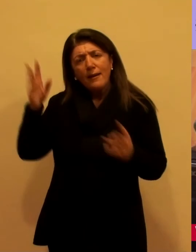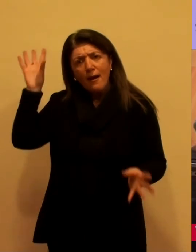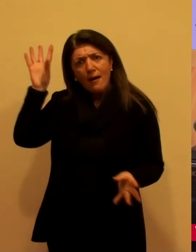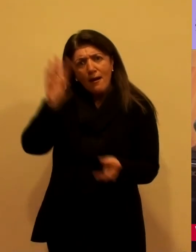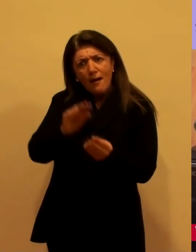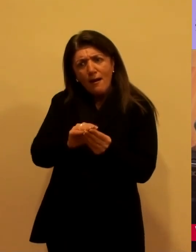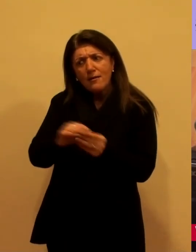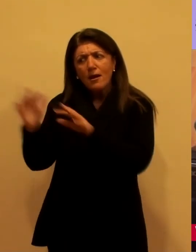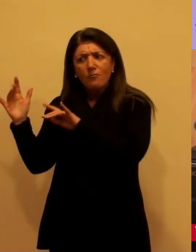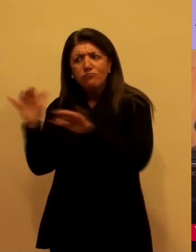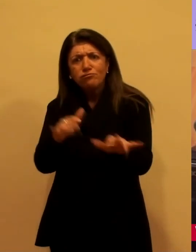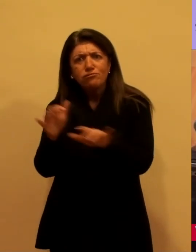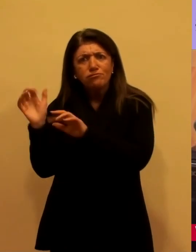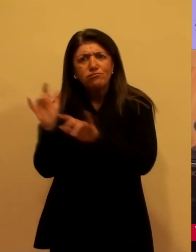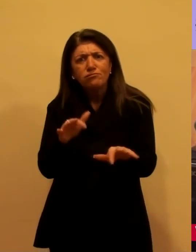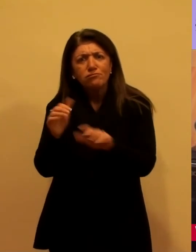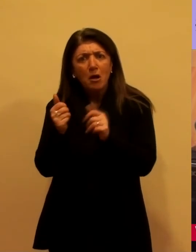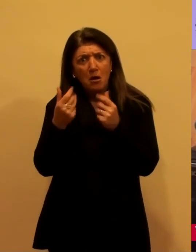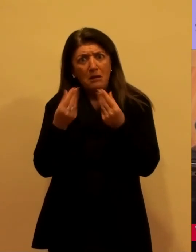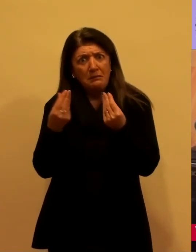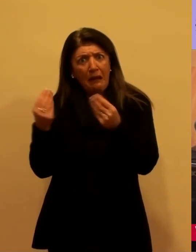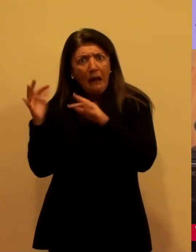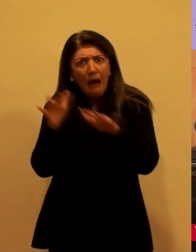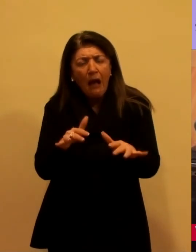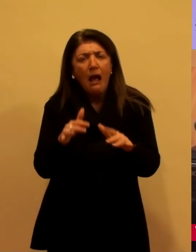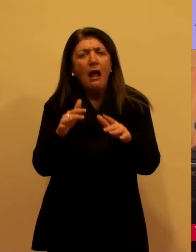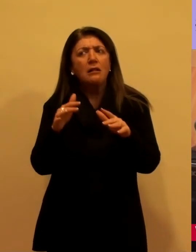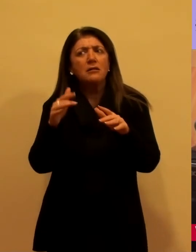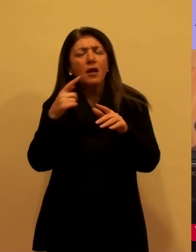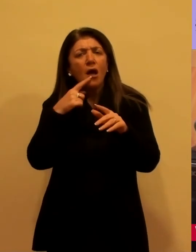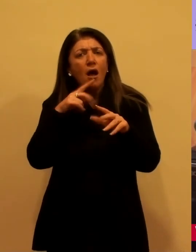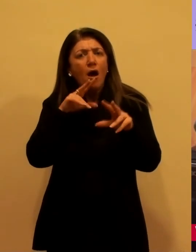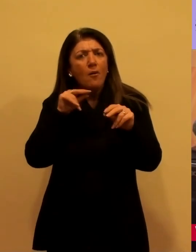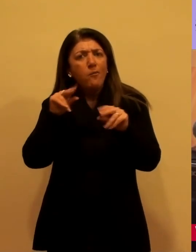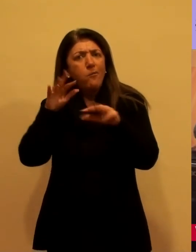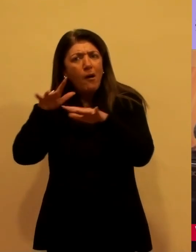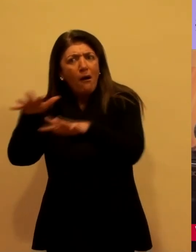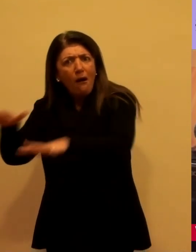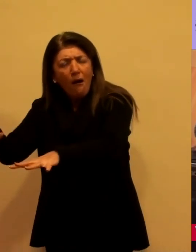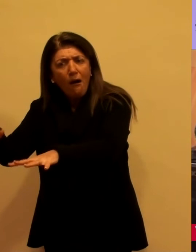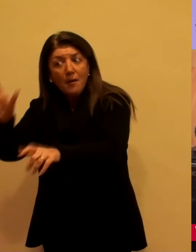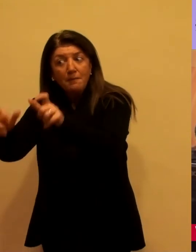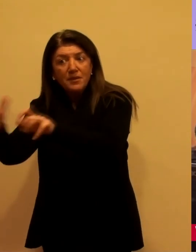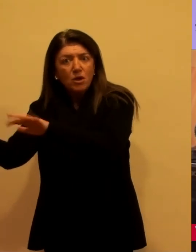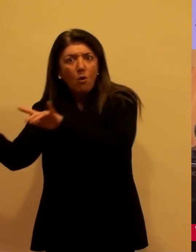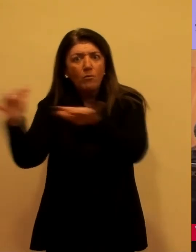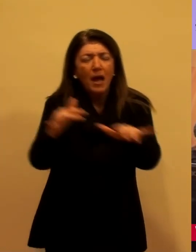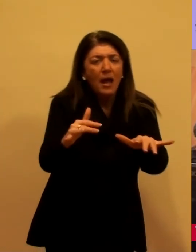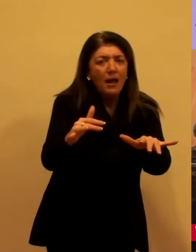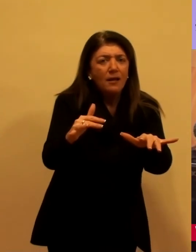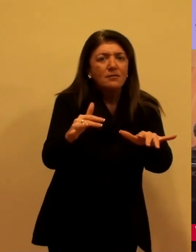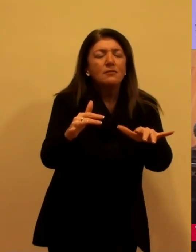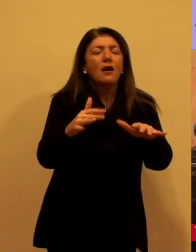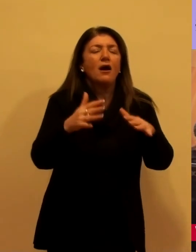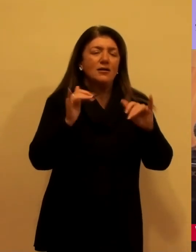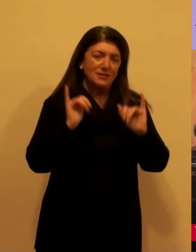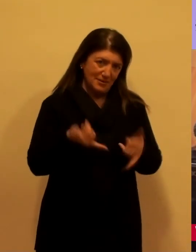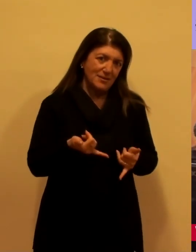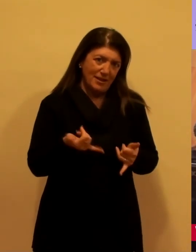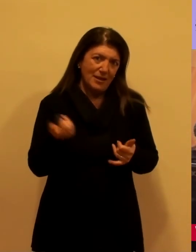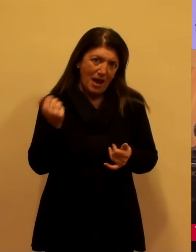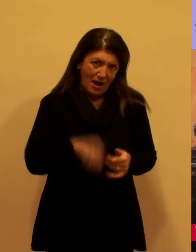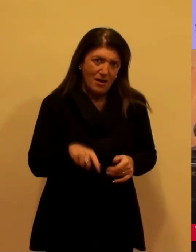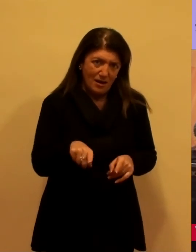si è diffusa la notizia, sì. Quindi l'audience è aumentata? Sì, un po' questo. Ci sono diversi progetti e